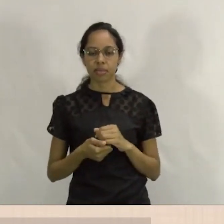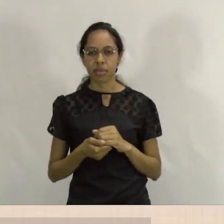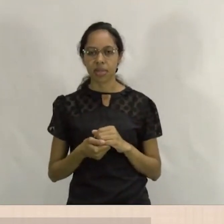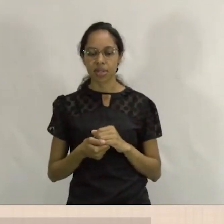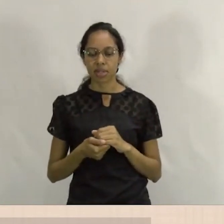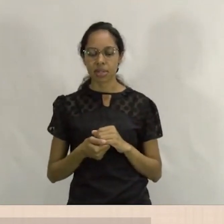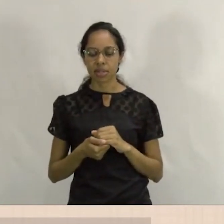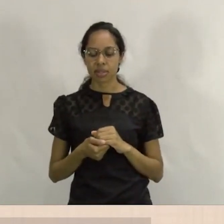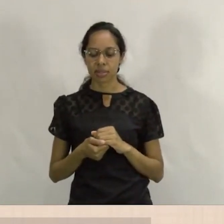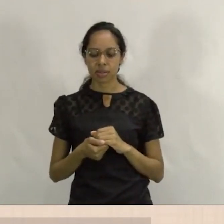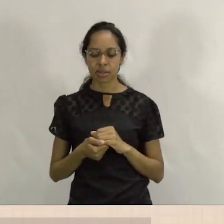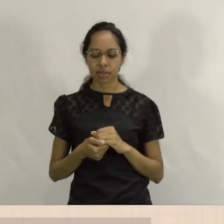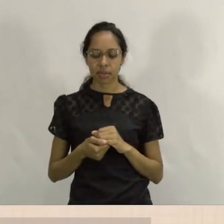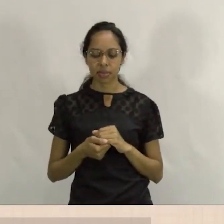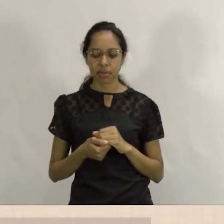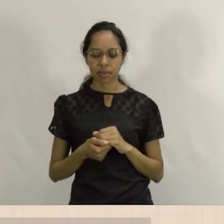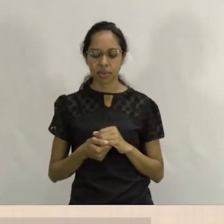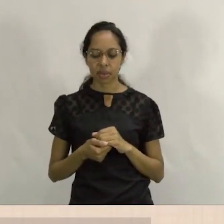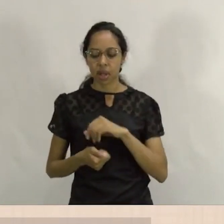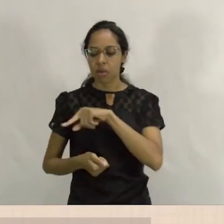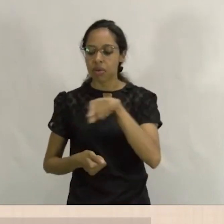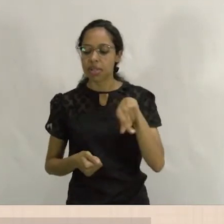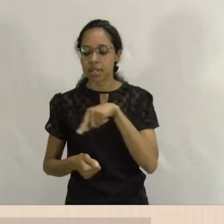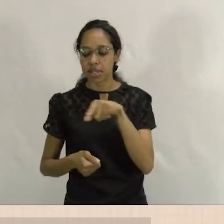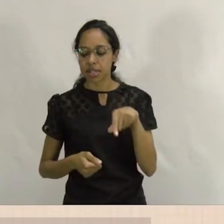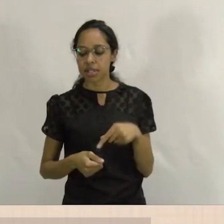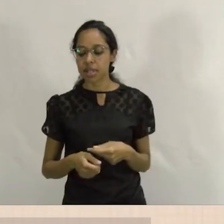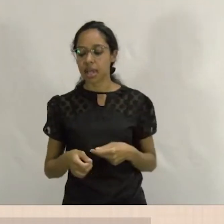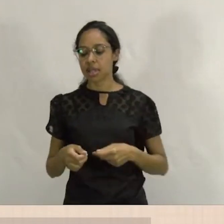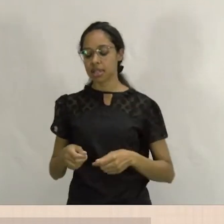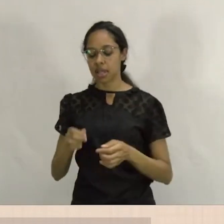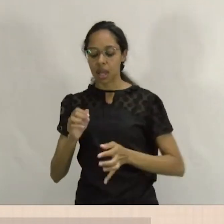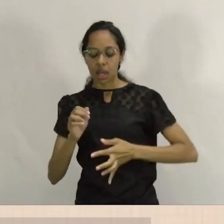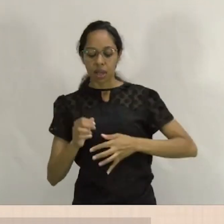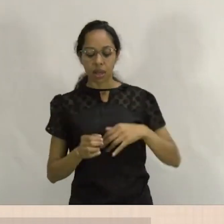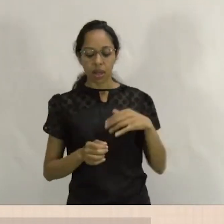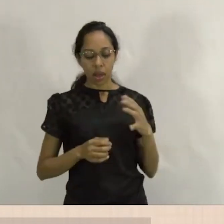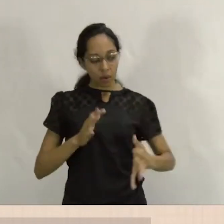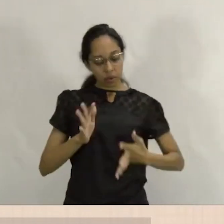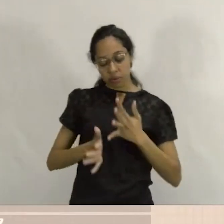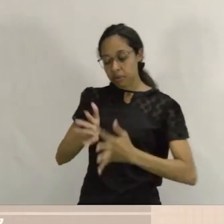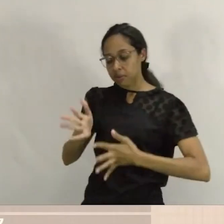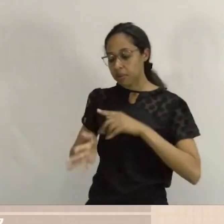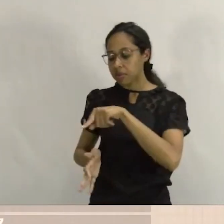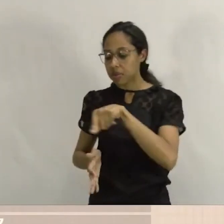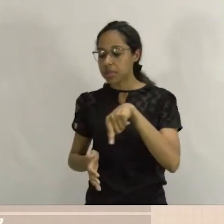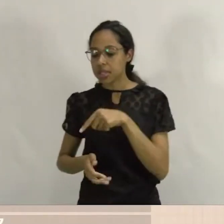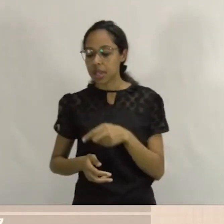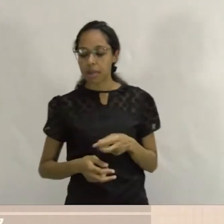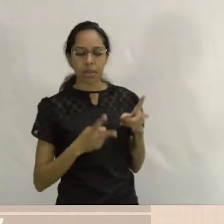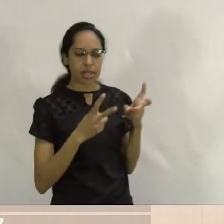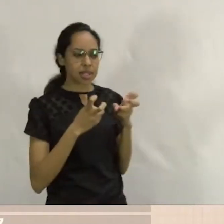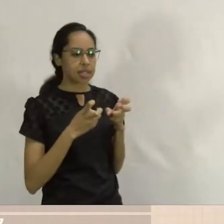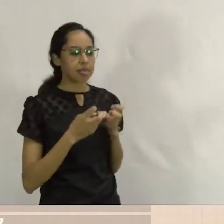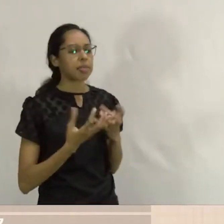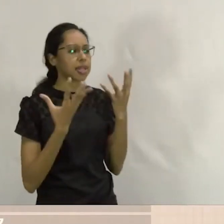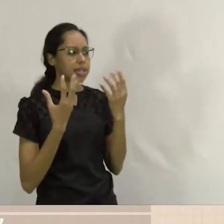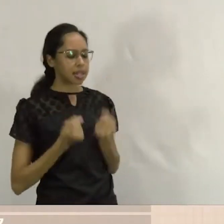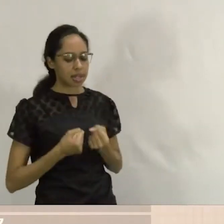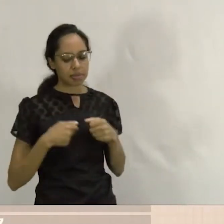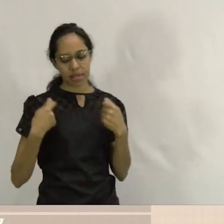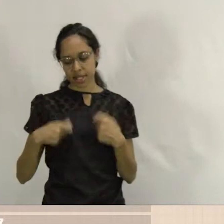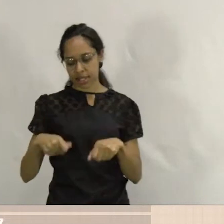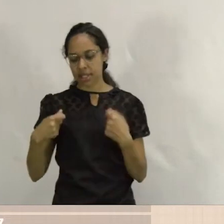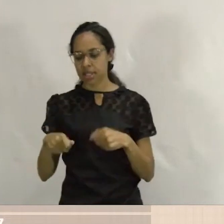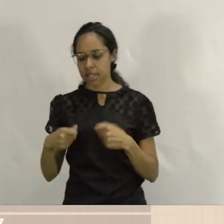odeio. Quem tem ouvidos, ouça o que o Espírito diz às igrejas. Ao vencedor, dar-lhe-ei que